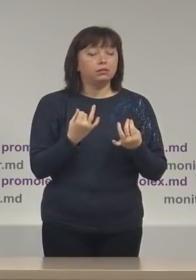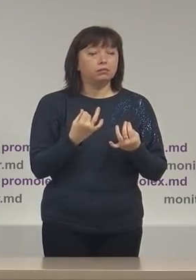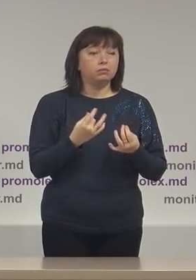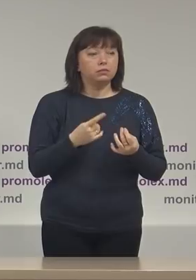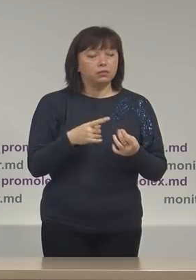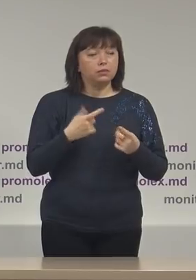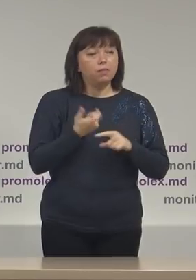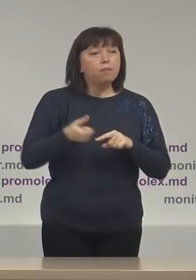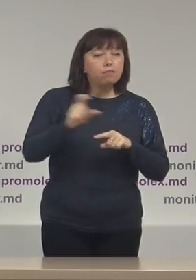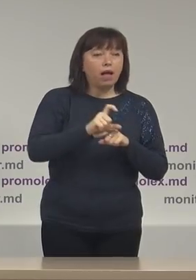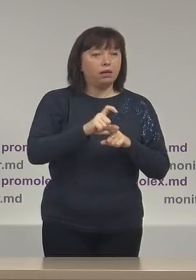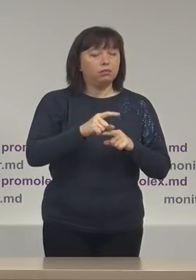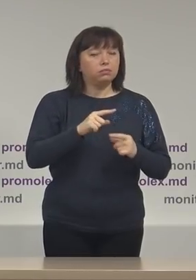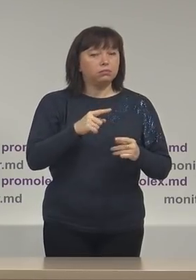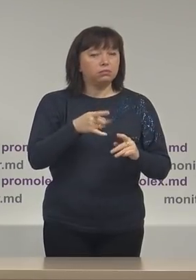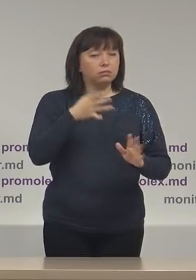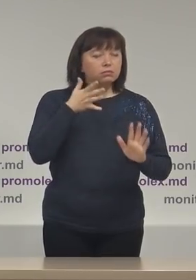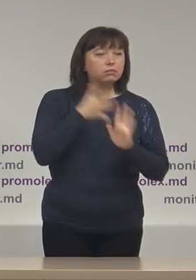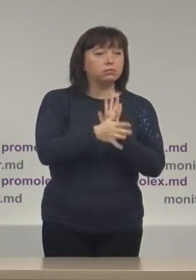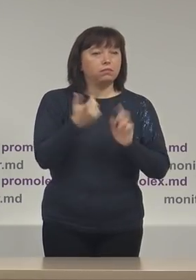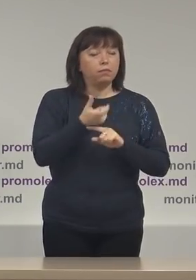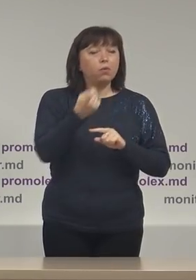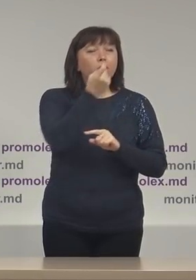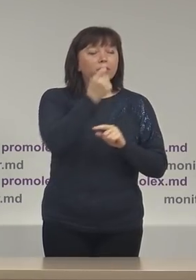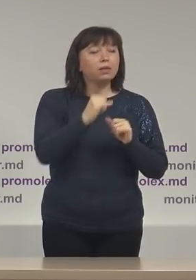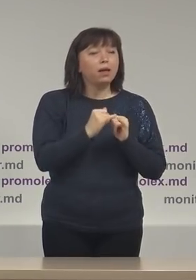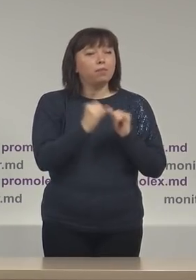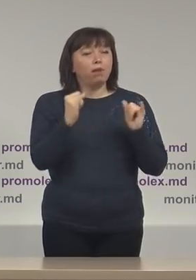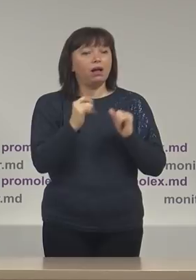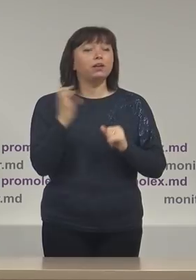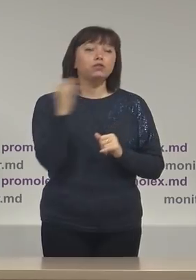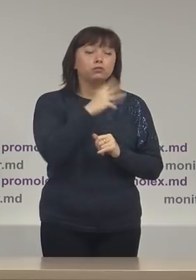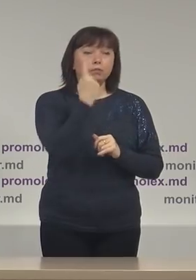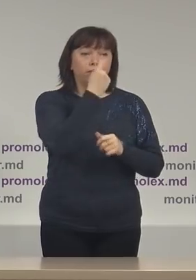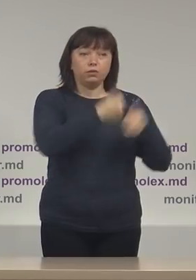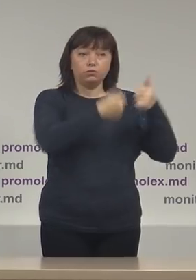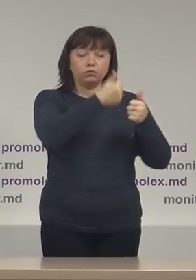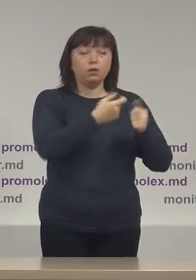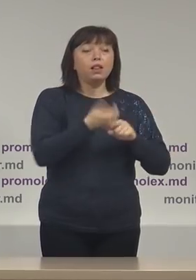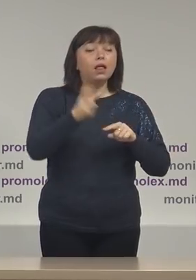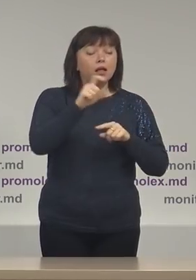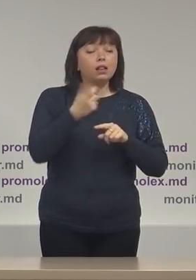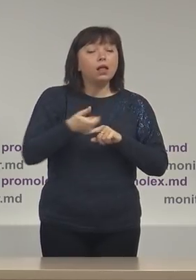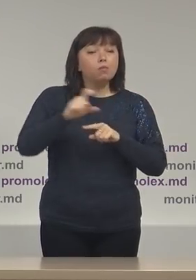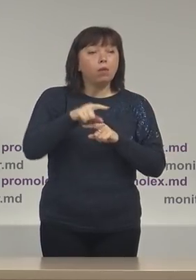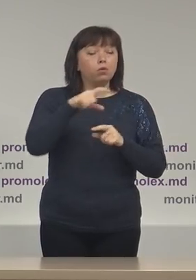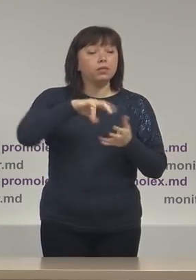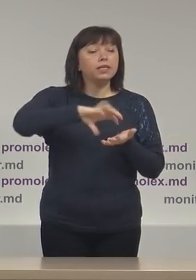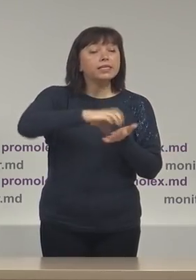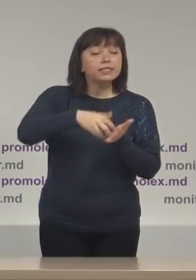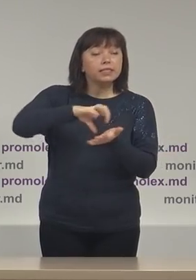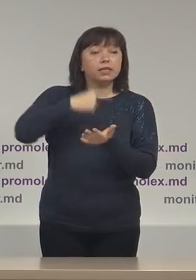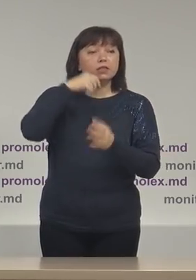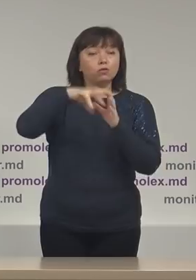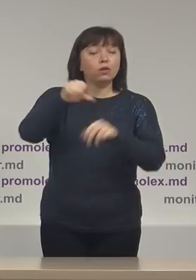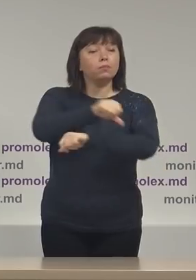mai pronunțat și rânduri un pic mai mari comparativ cu primul tur de scrutin la mai multe secții de votare de peste hotarele